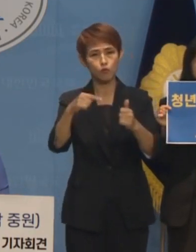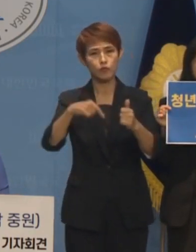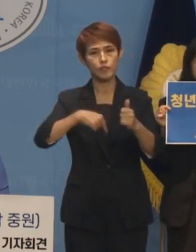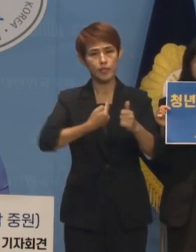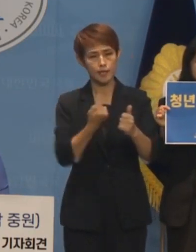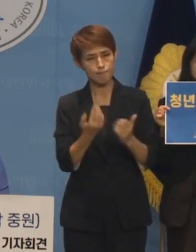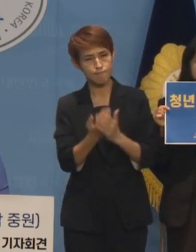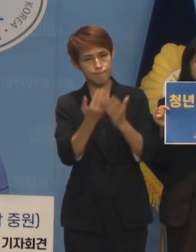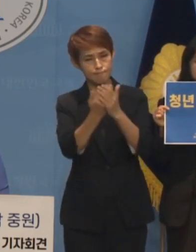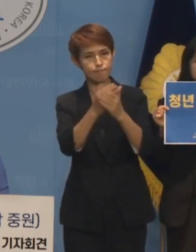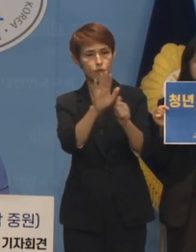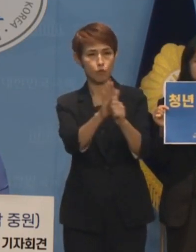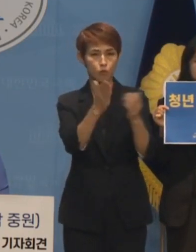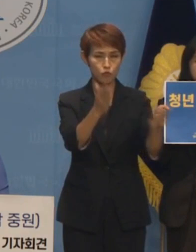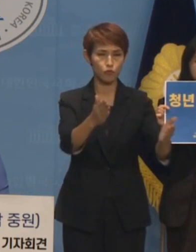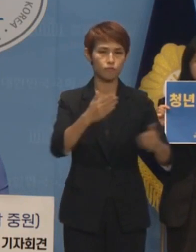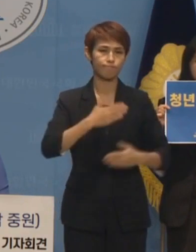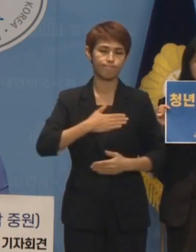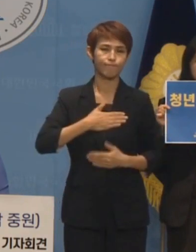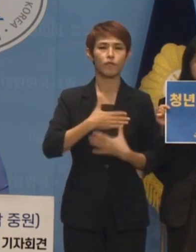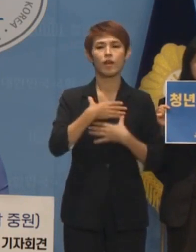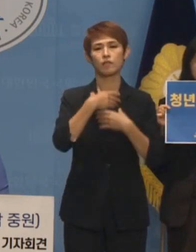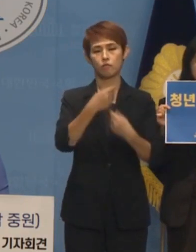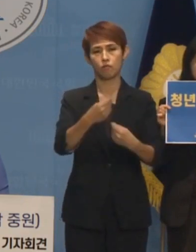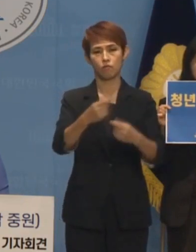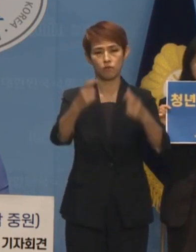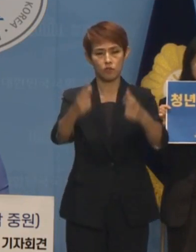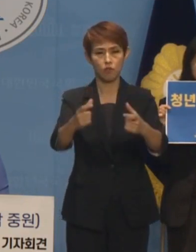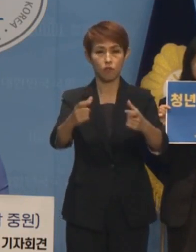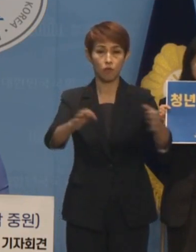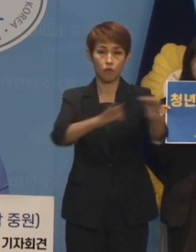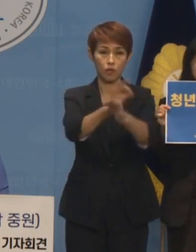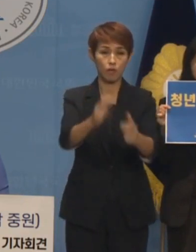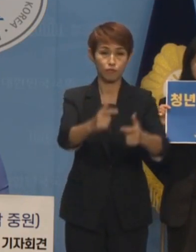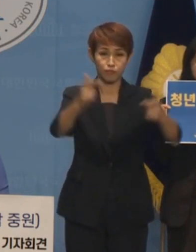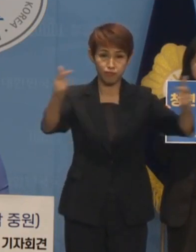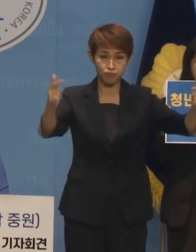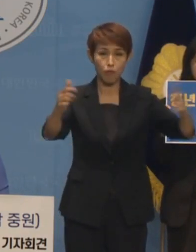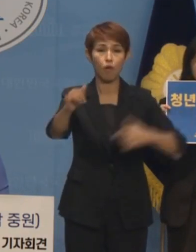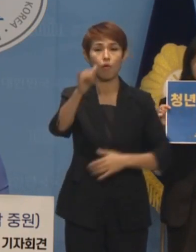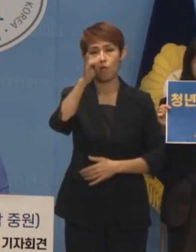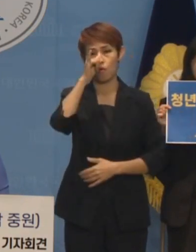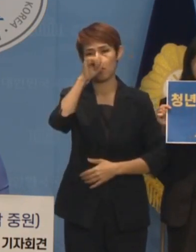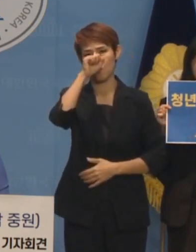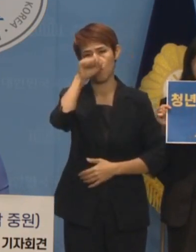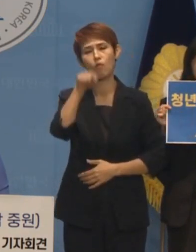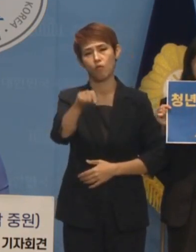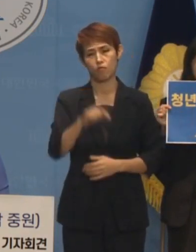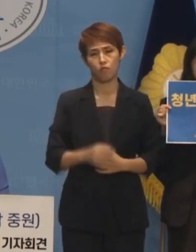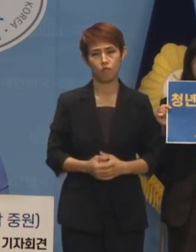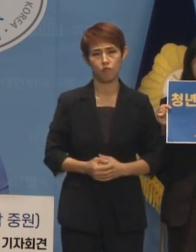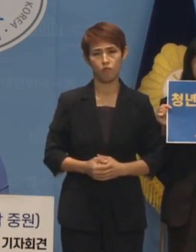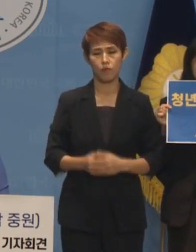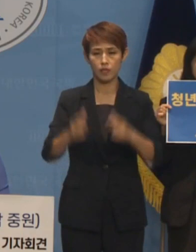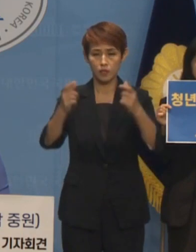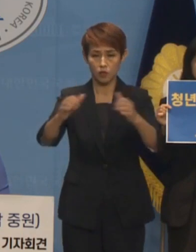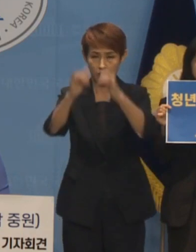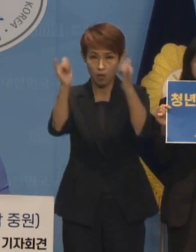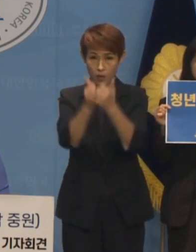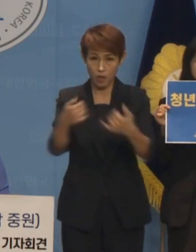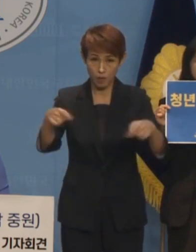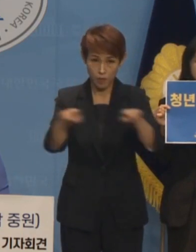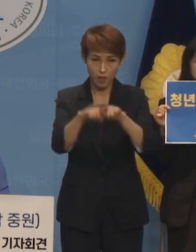지원, 정서적 안정감, 지역경제의 활성화 등의 장점을 가짐으로써 지역사회와 함께 성장할 수 있는